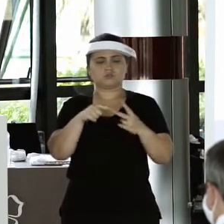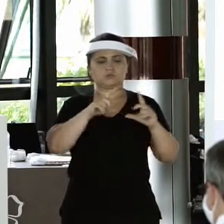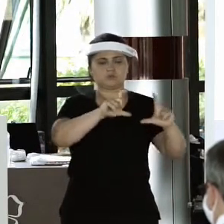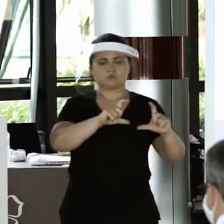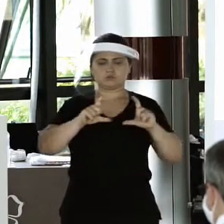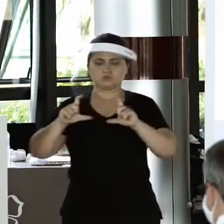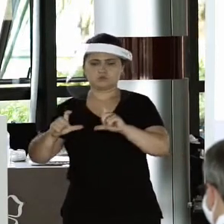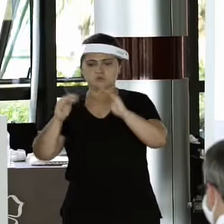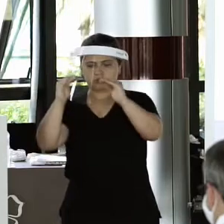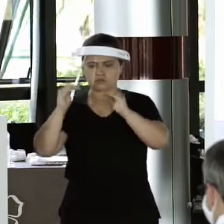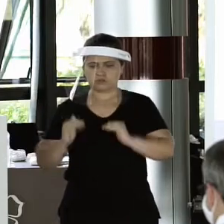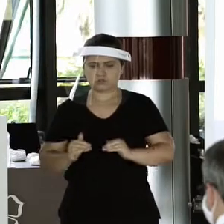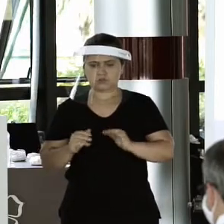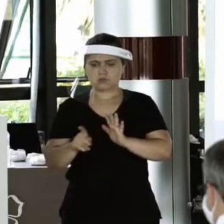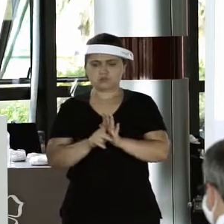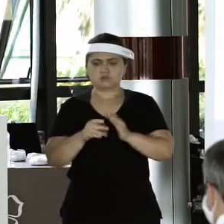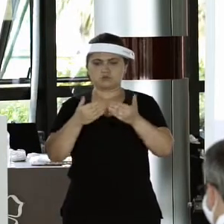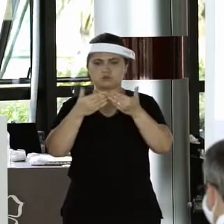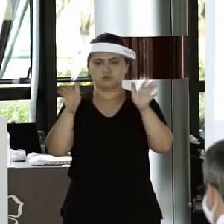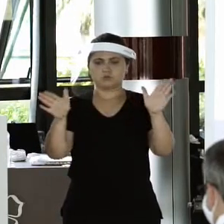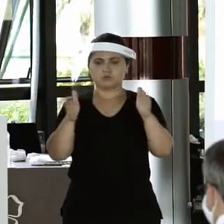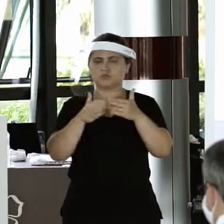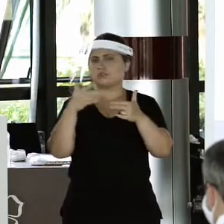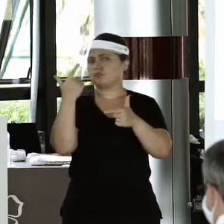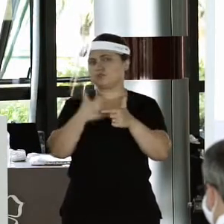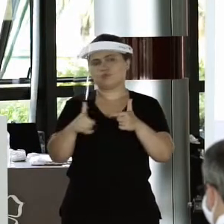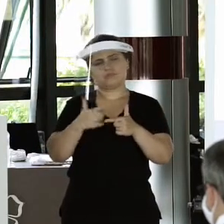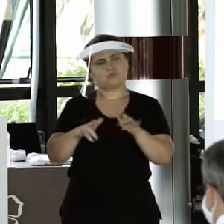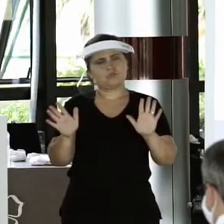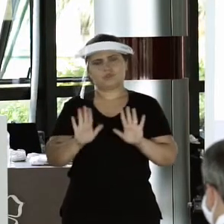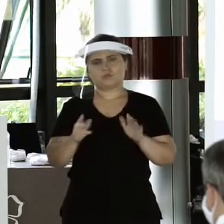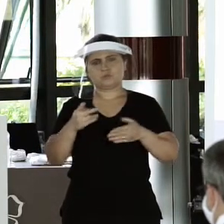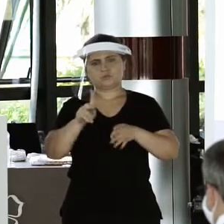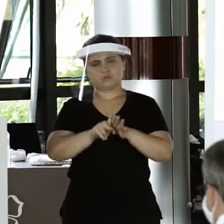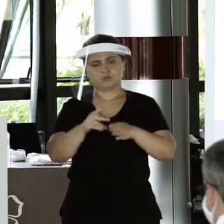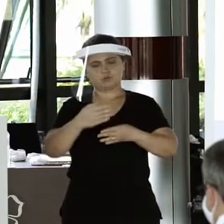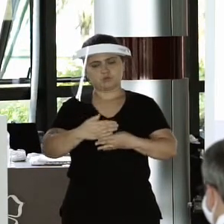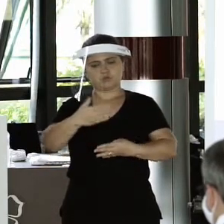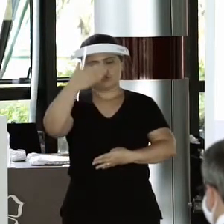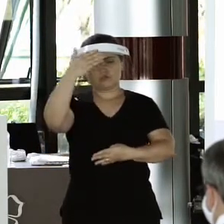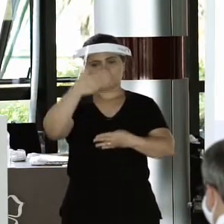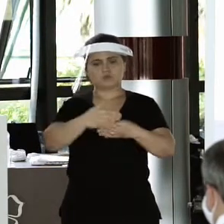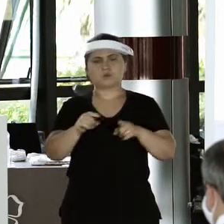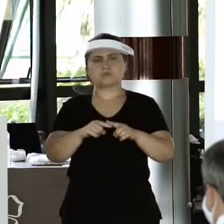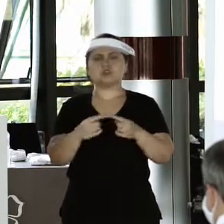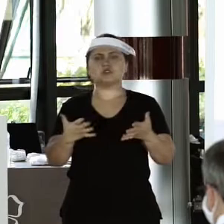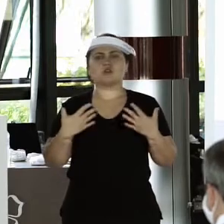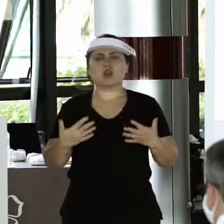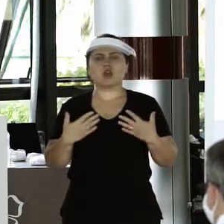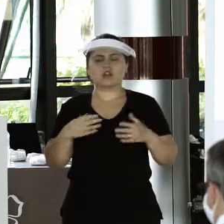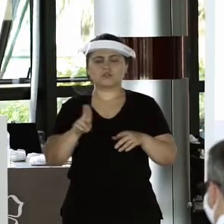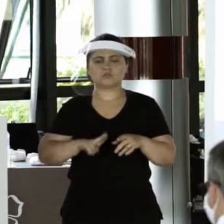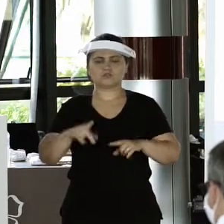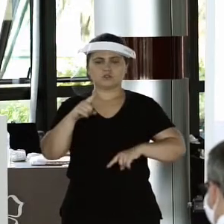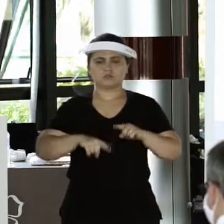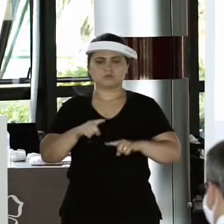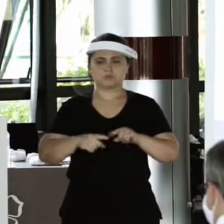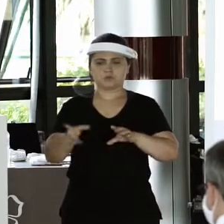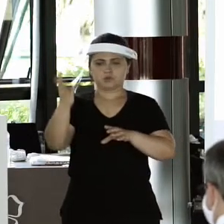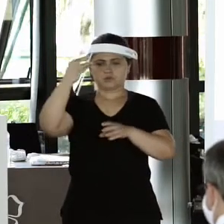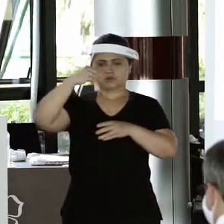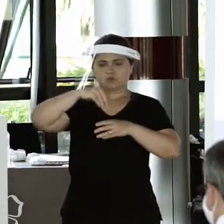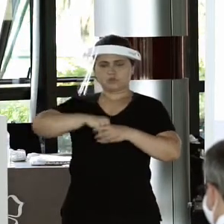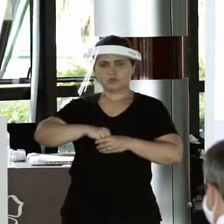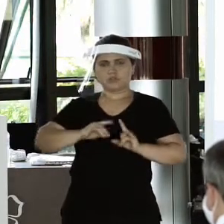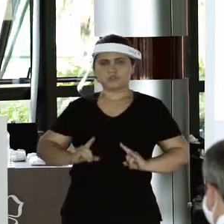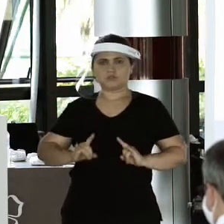manchas embaixo das janelas. Não eram problemas na fachada. Eram os aquecedores que estavam dentro do